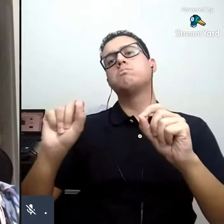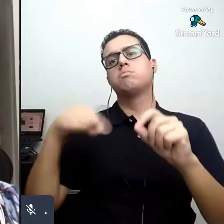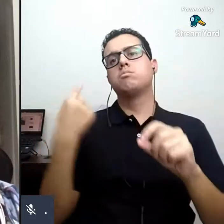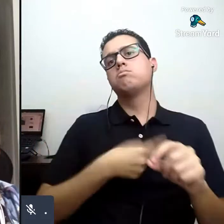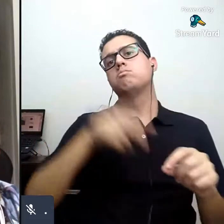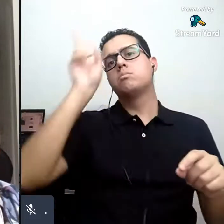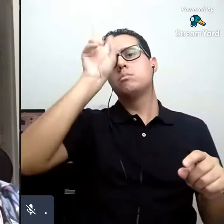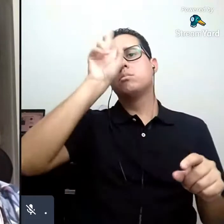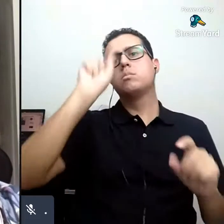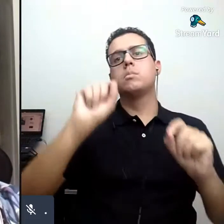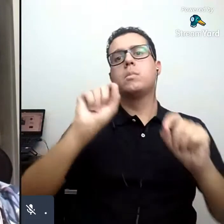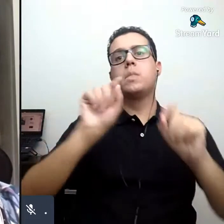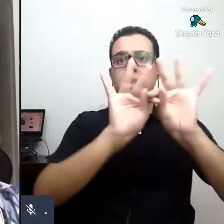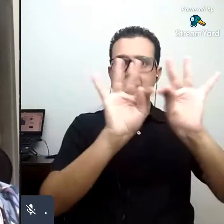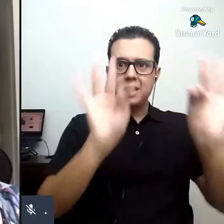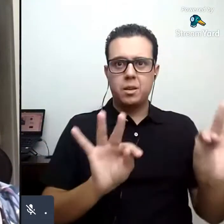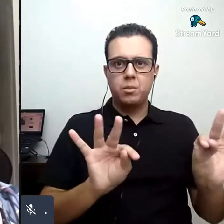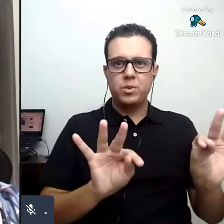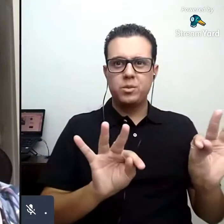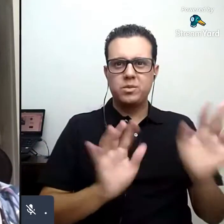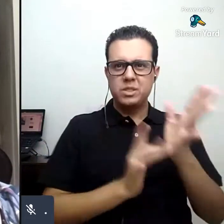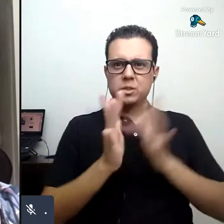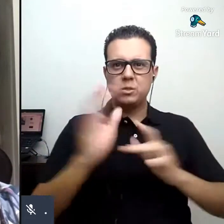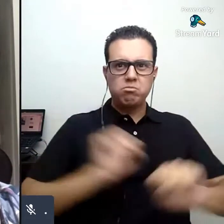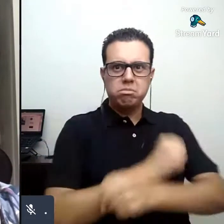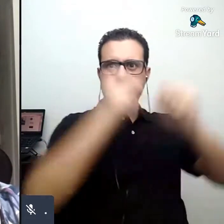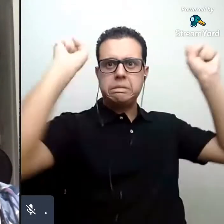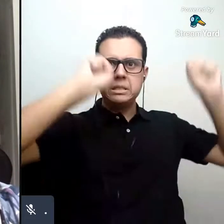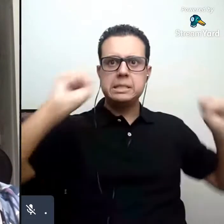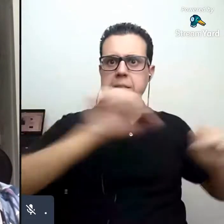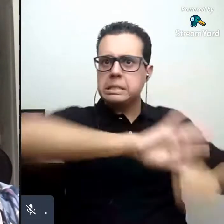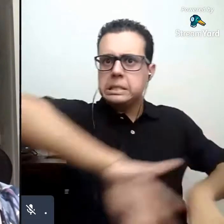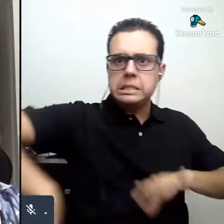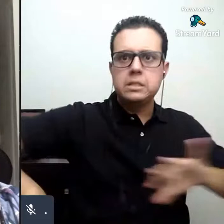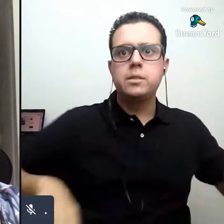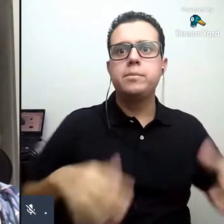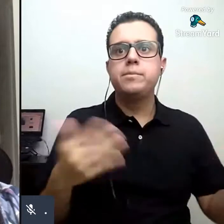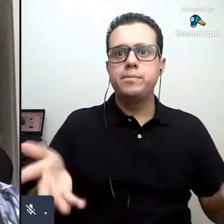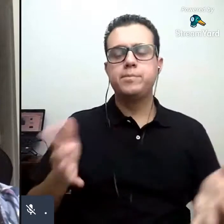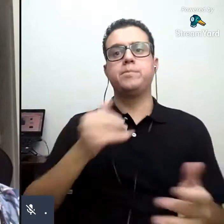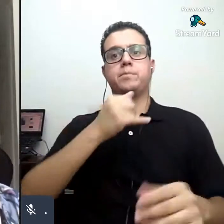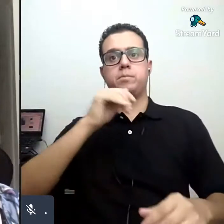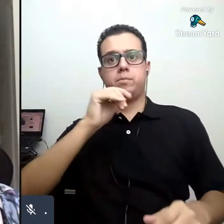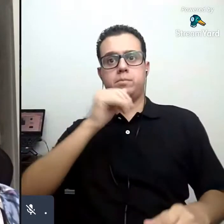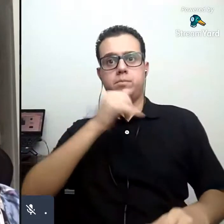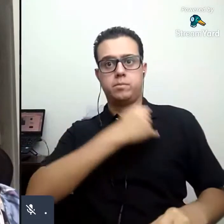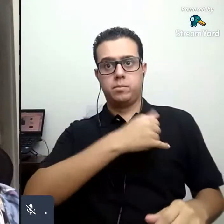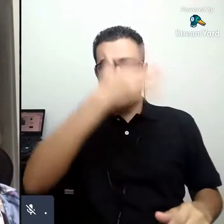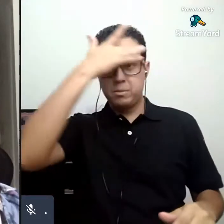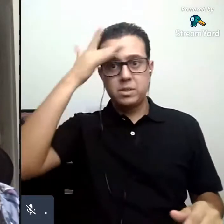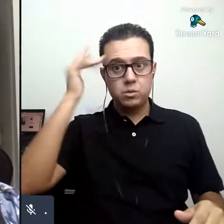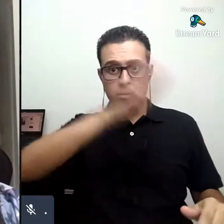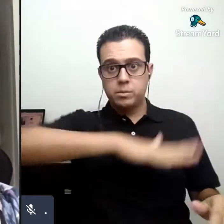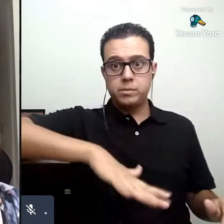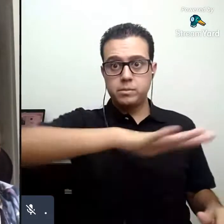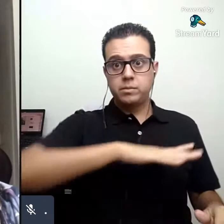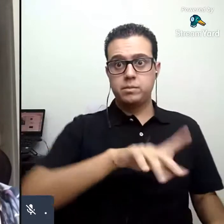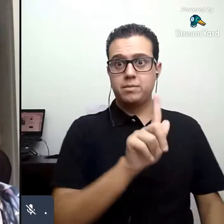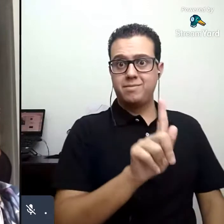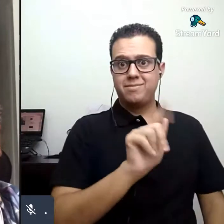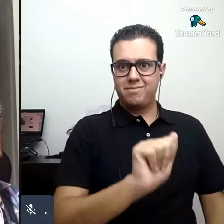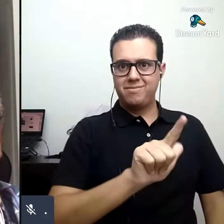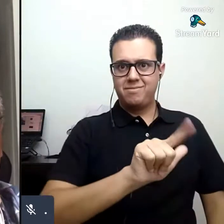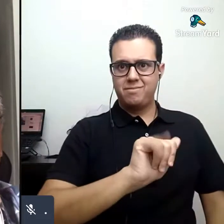templo. Então, o galileu, que era considerado um caipira atrasado dentro do grupo de